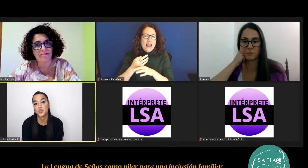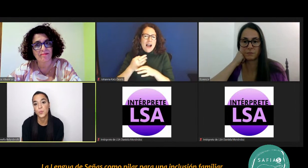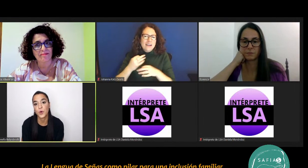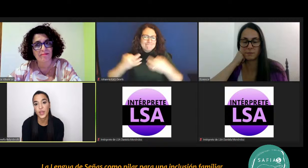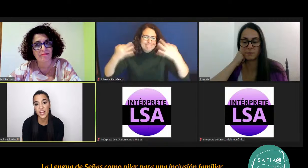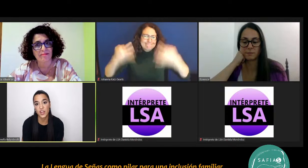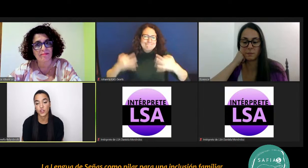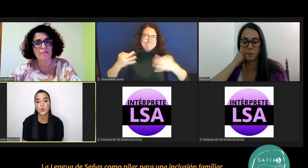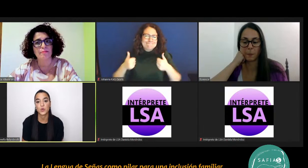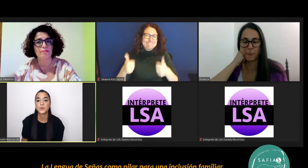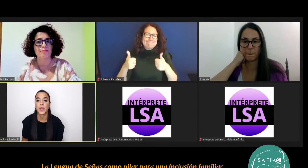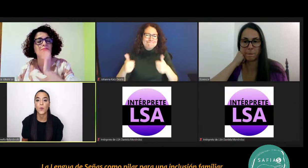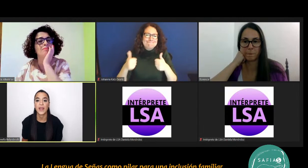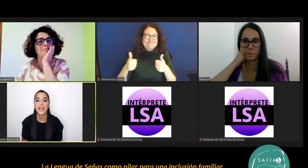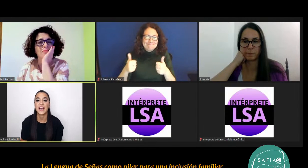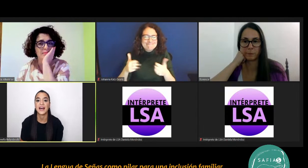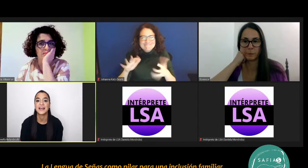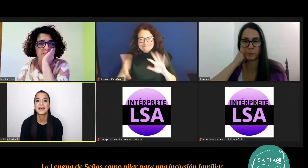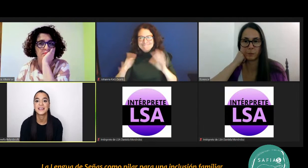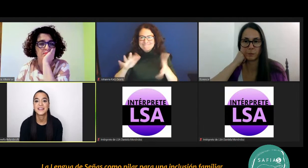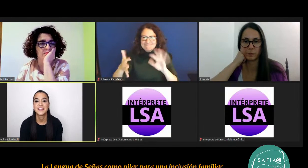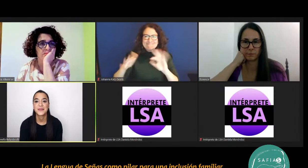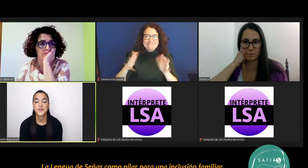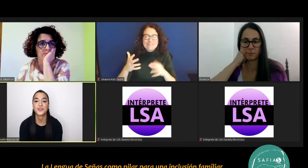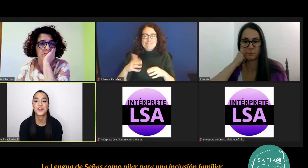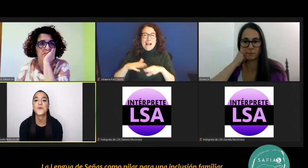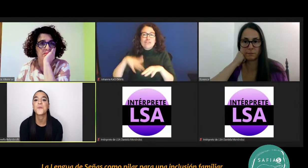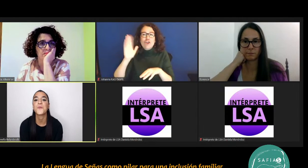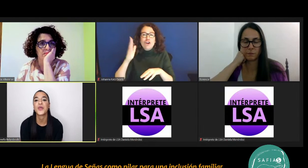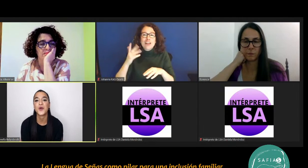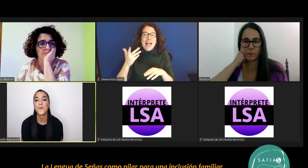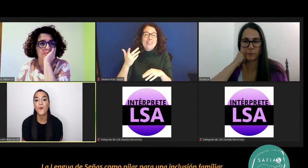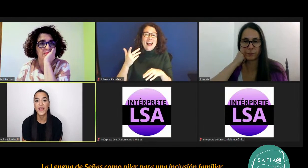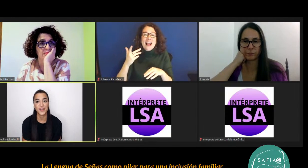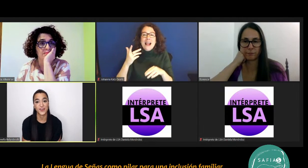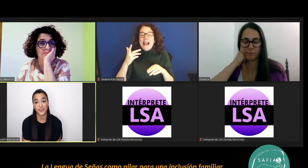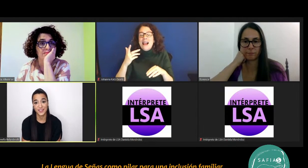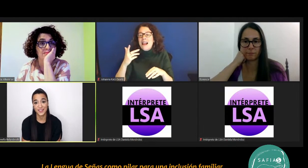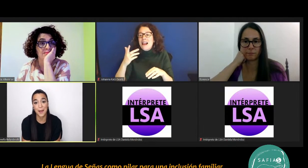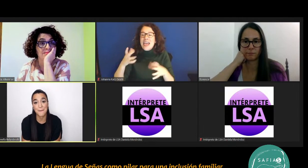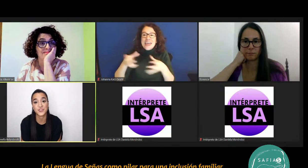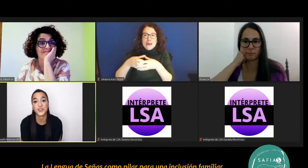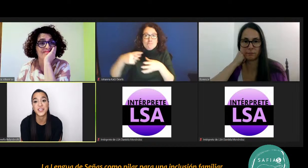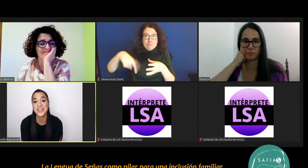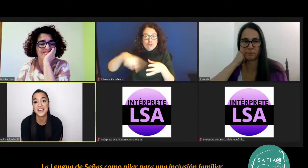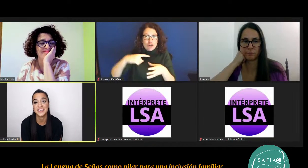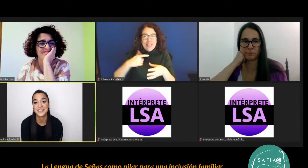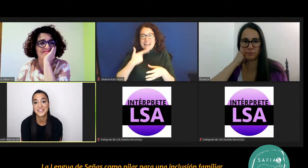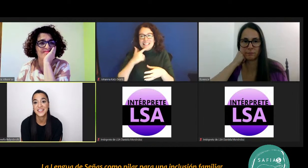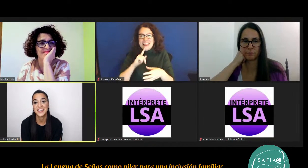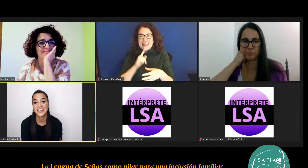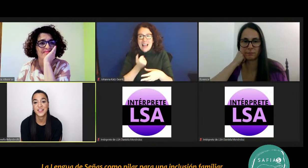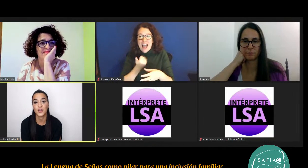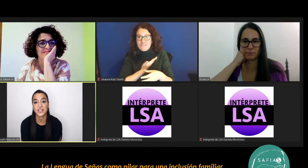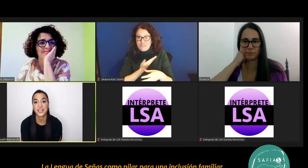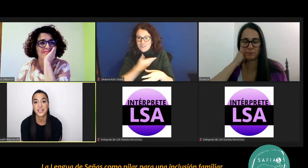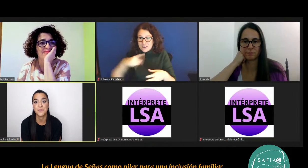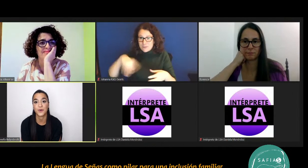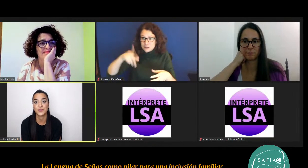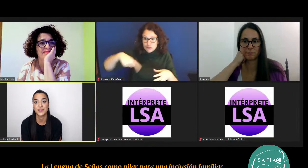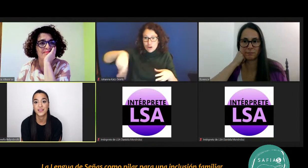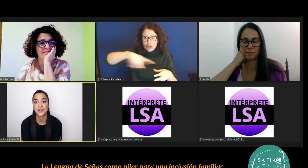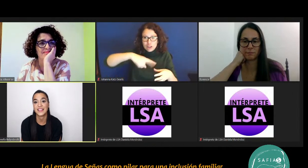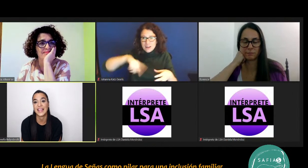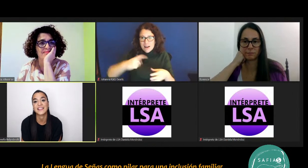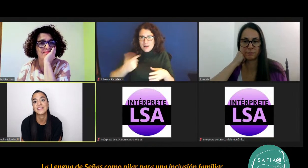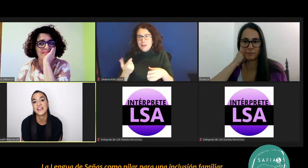que por su modelo, que no es una escuela, no tienen un modelo bueno. La mayoría de los